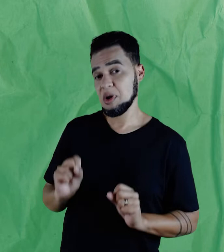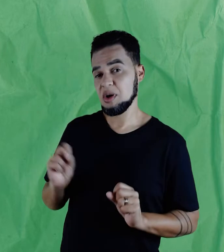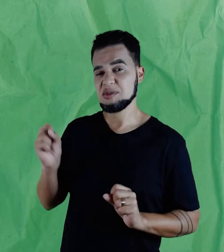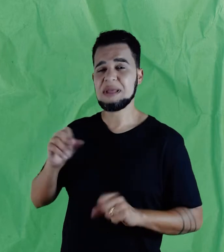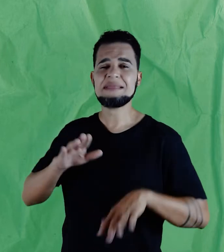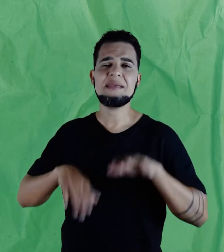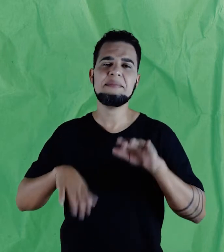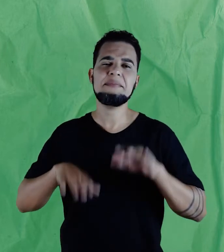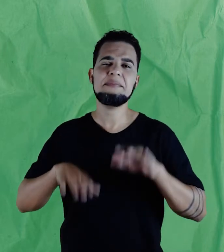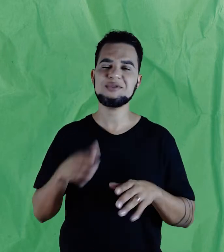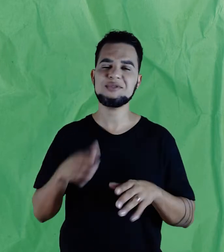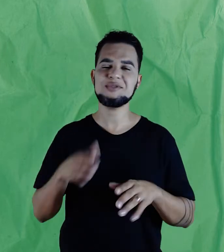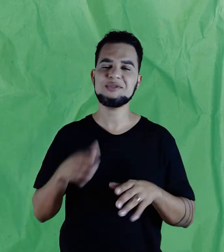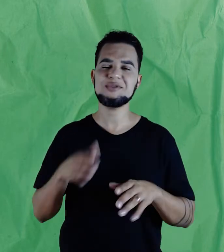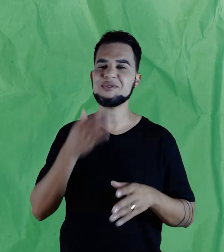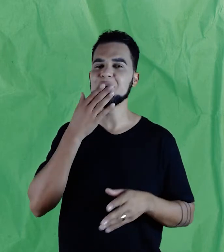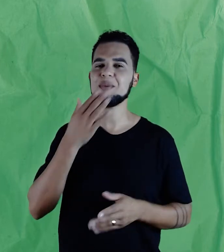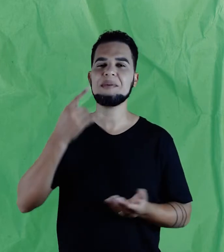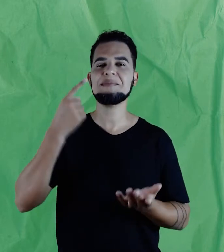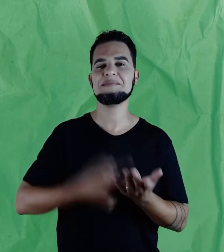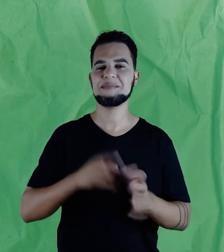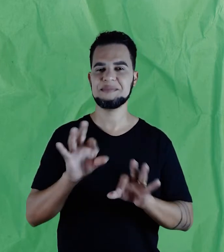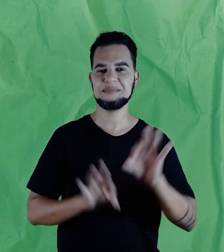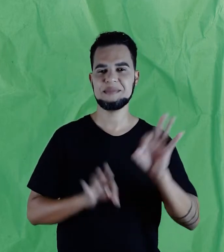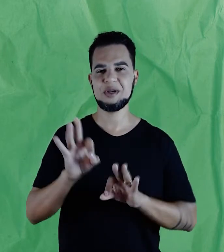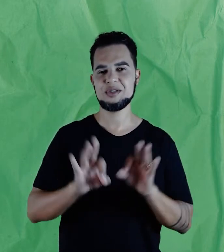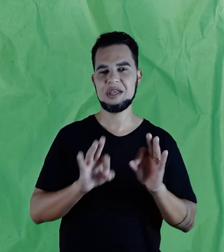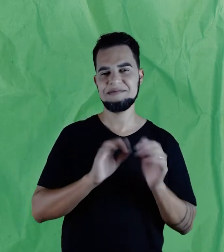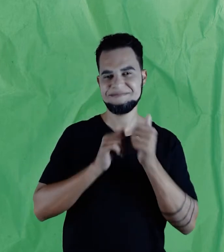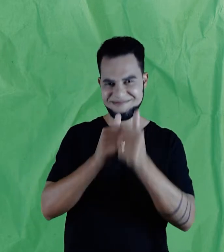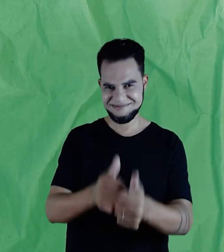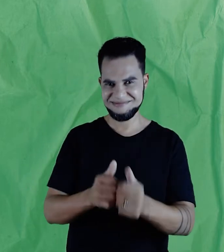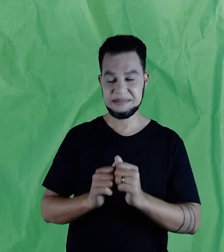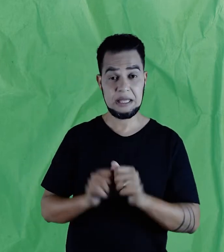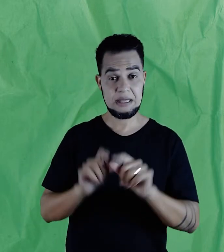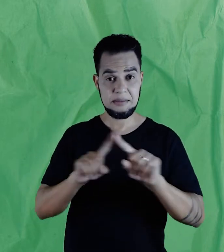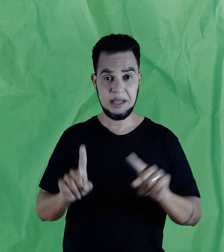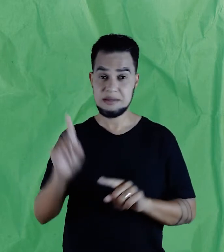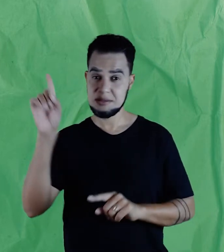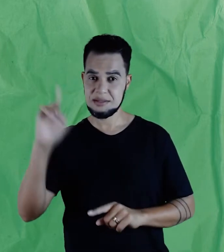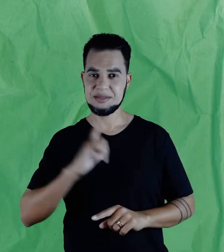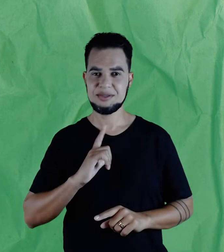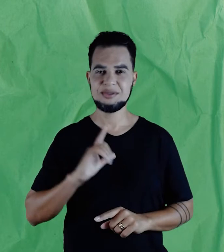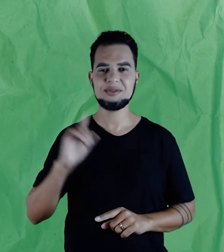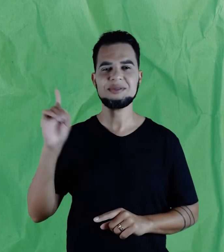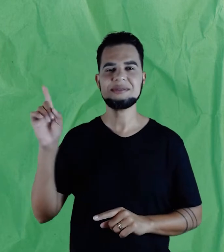vai depender de qual padrão de projeto a gente está seguindo. Mas aqui a gente tem